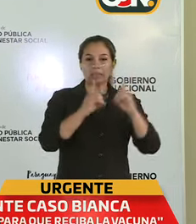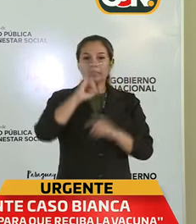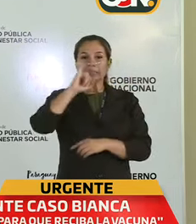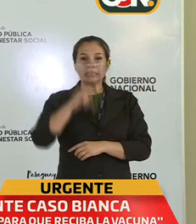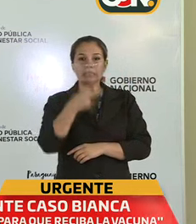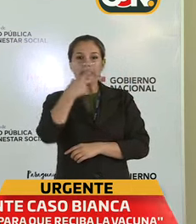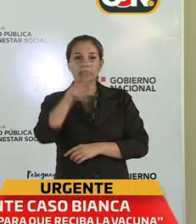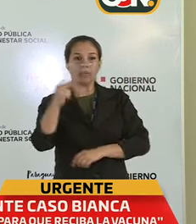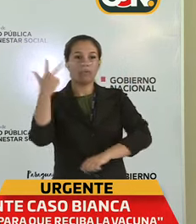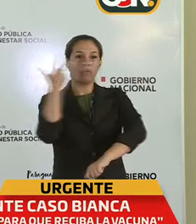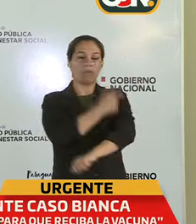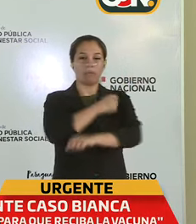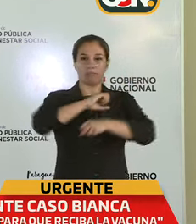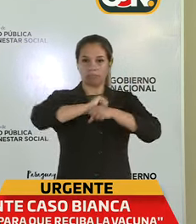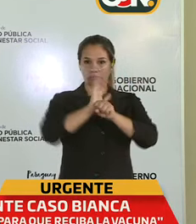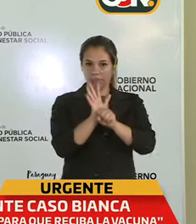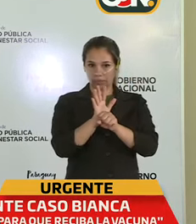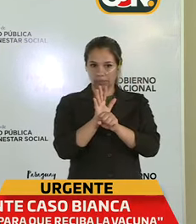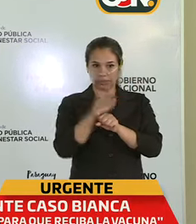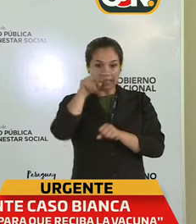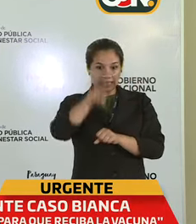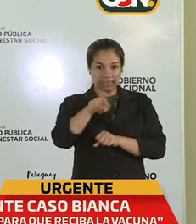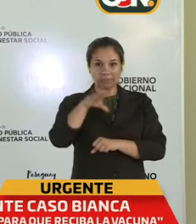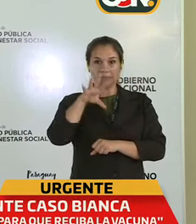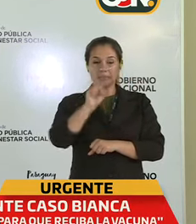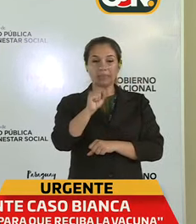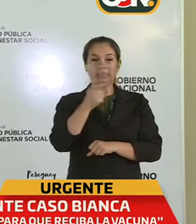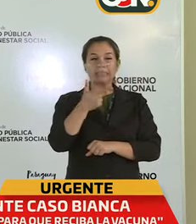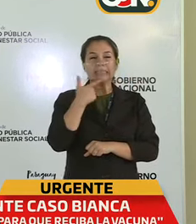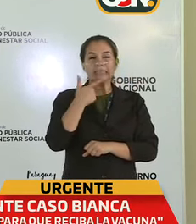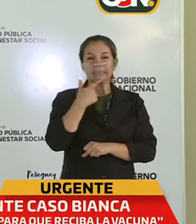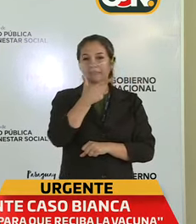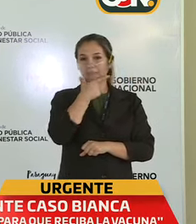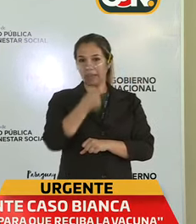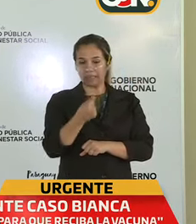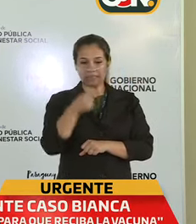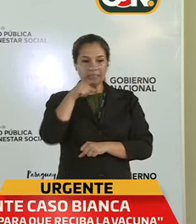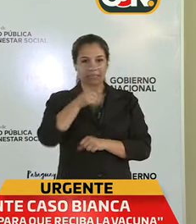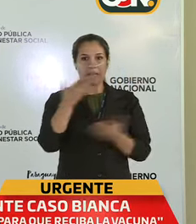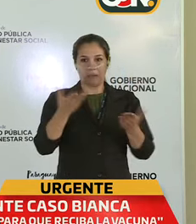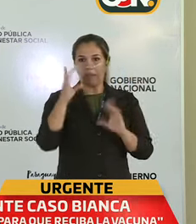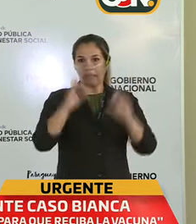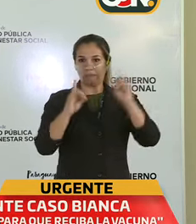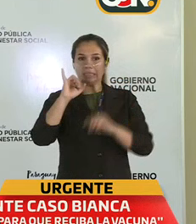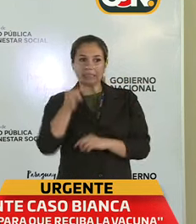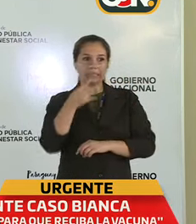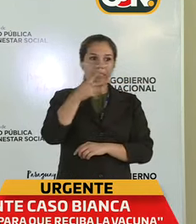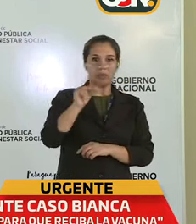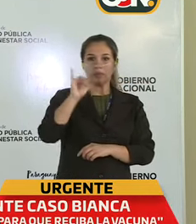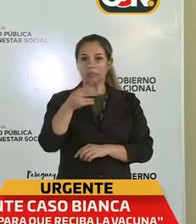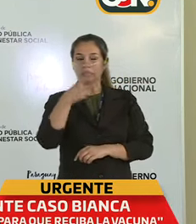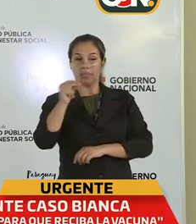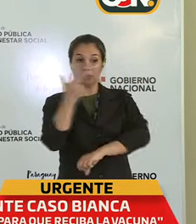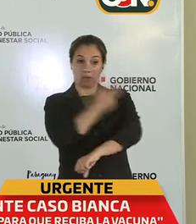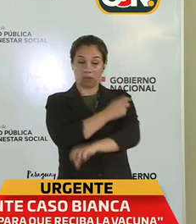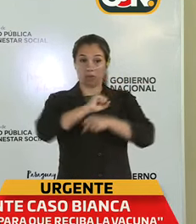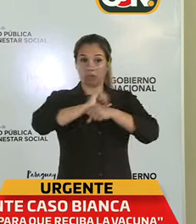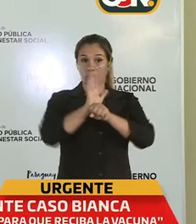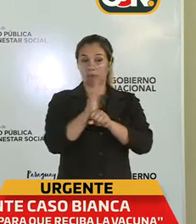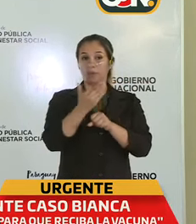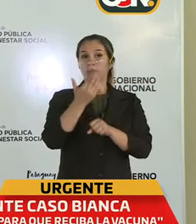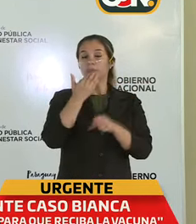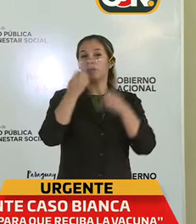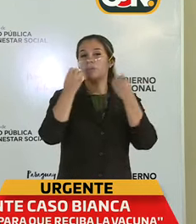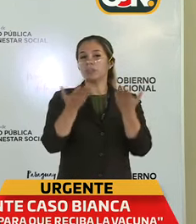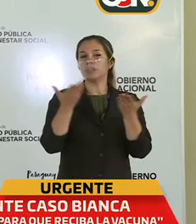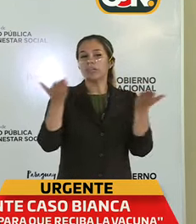no la vacuna contra el coronavirus teniendo un mecanismo mucho más sencillo de acción, ¿verdad? Pero no poder, a veces no debatimos cuál